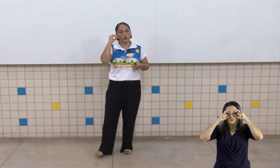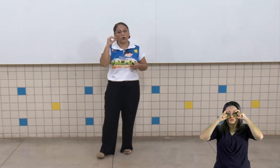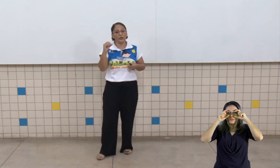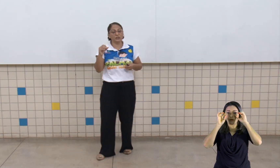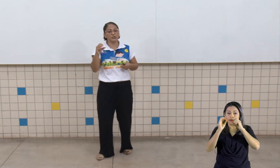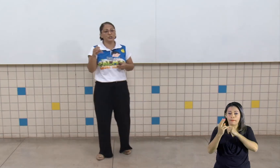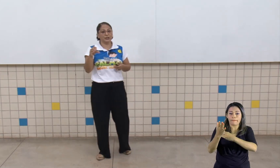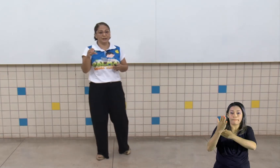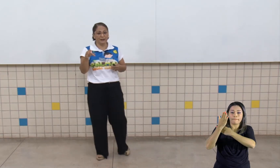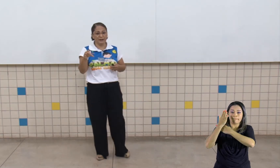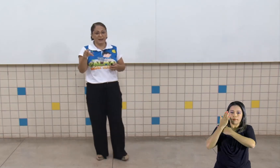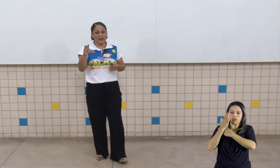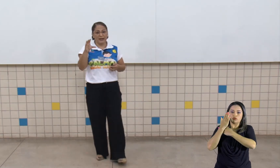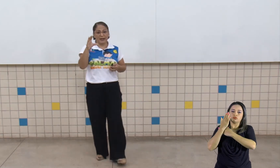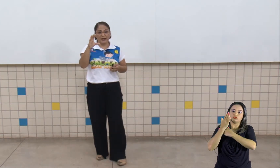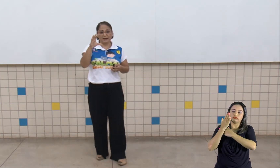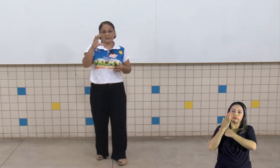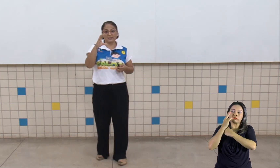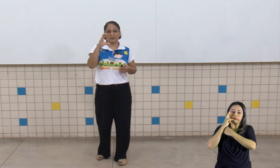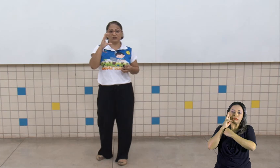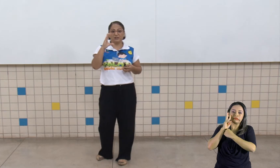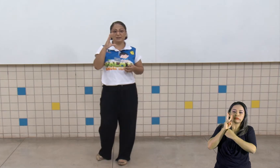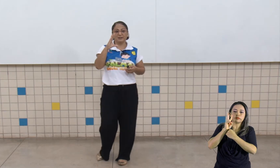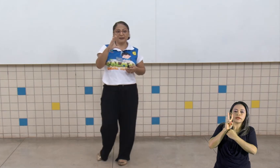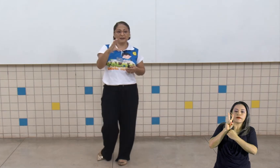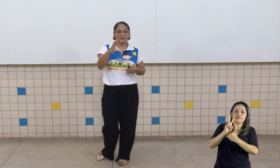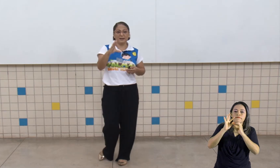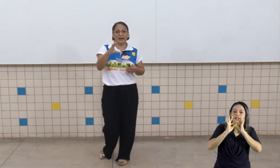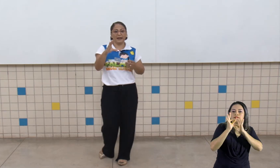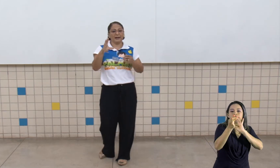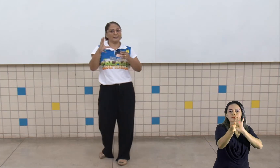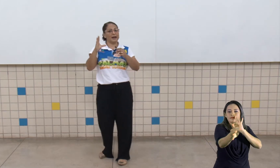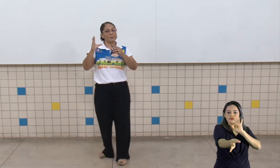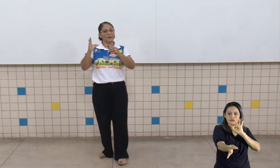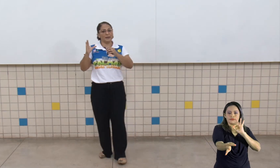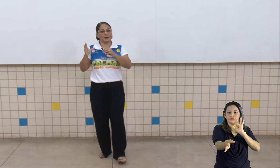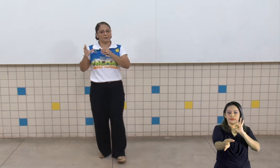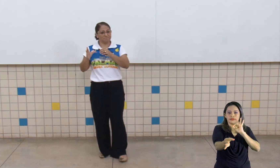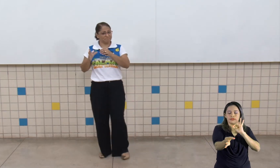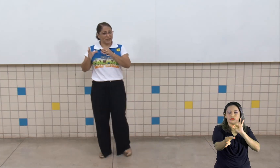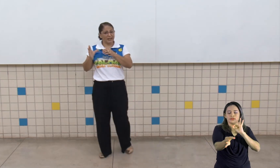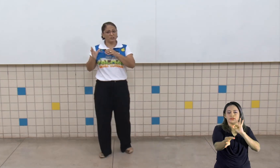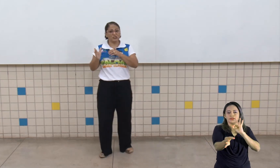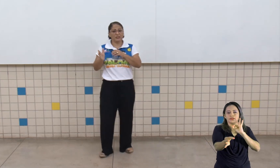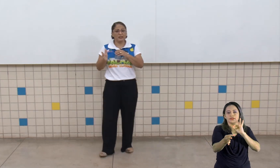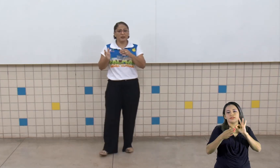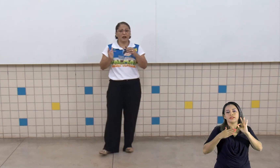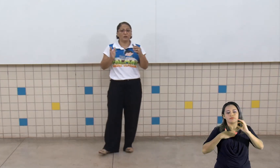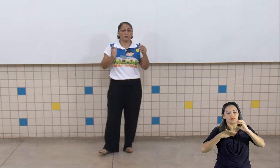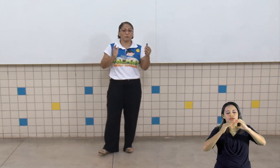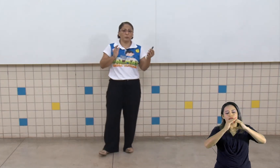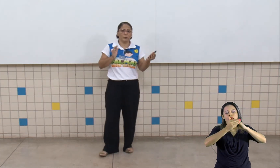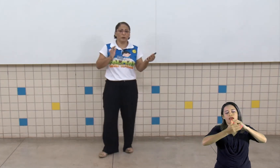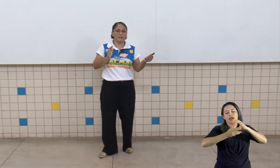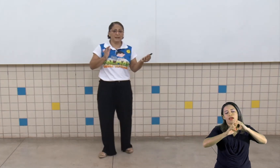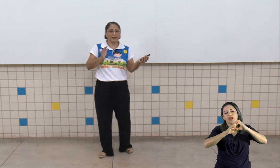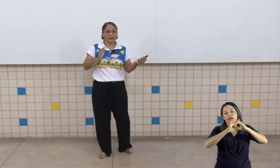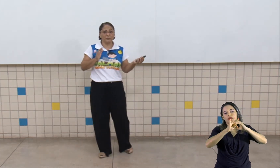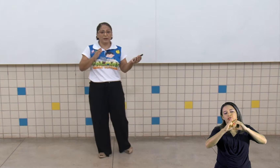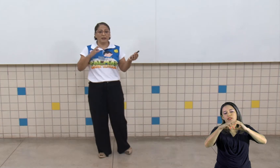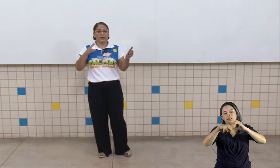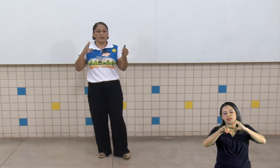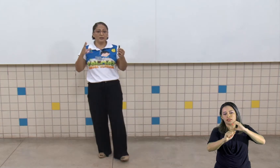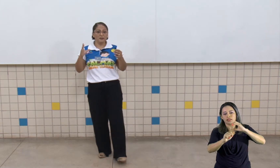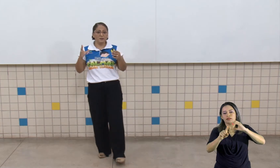a corrigir essa distância da minha retina para o meu